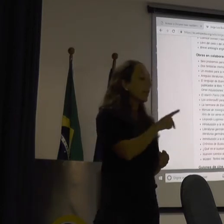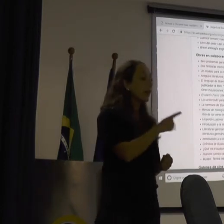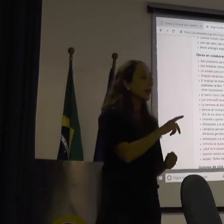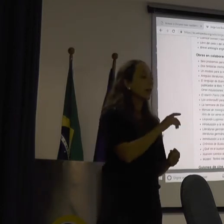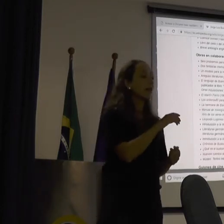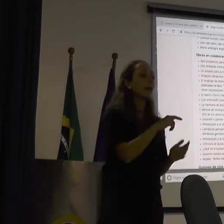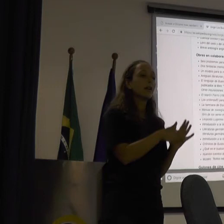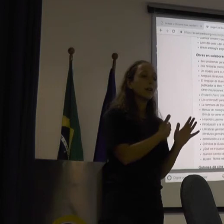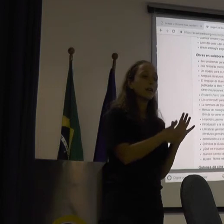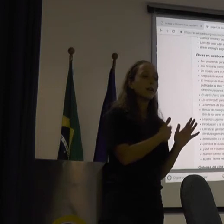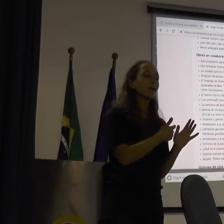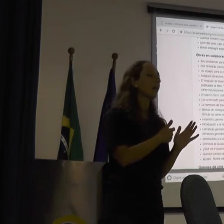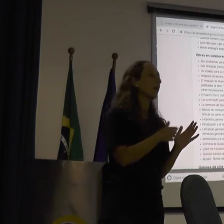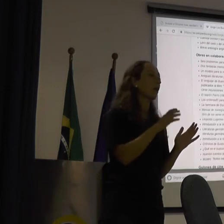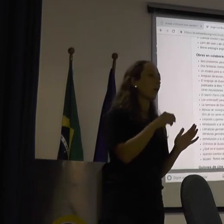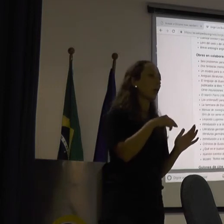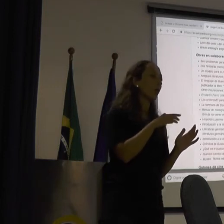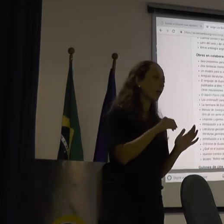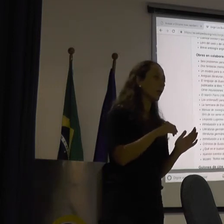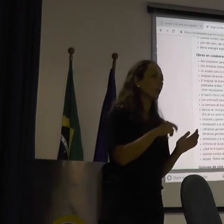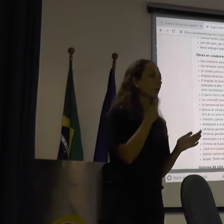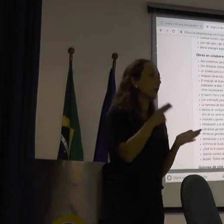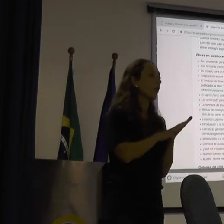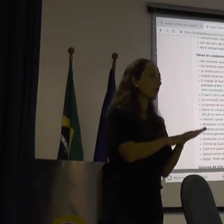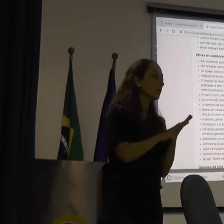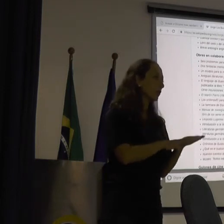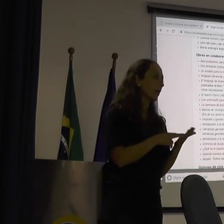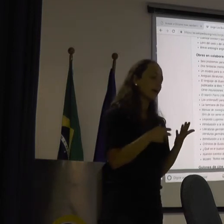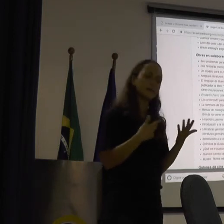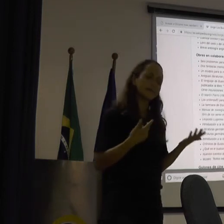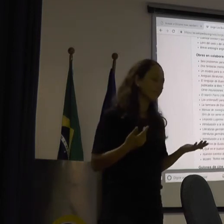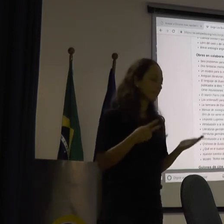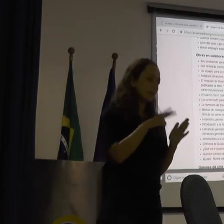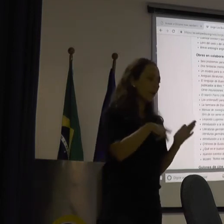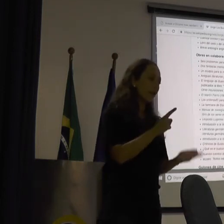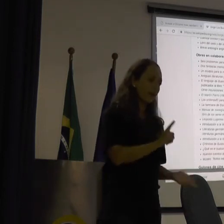do Machado? Pouca gente, só os especialistas. Obrigado.